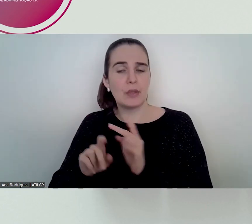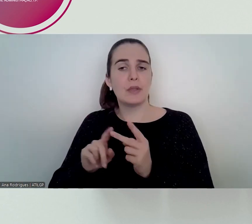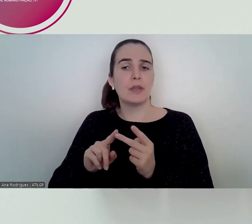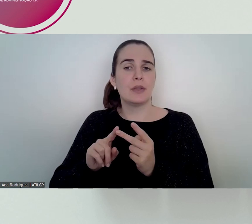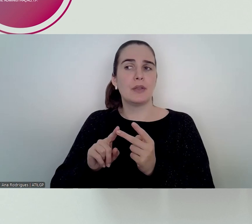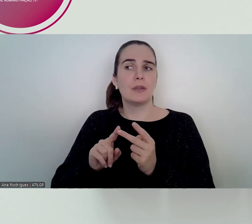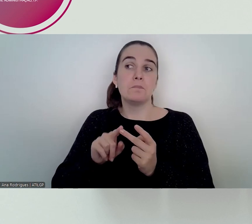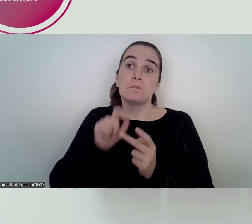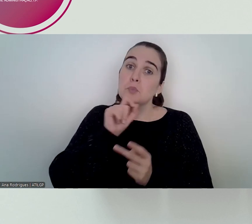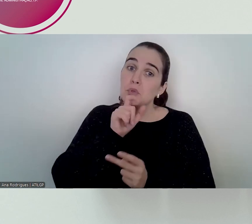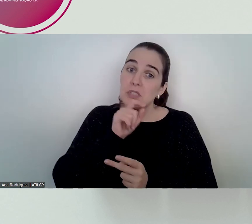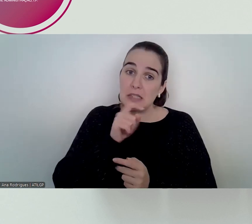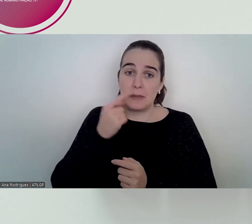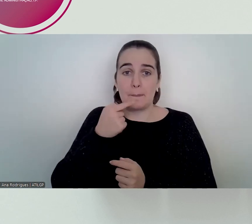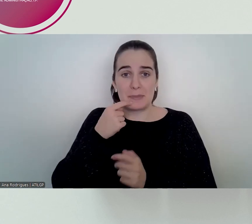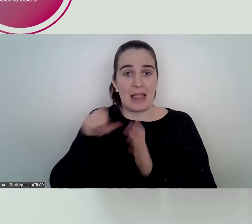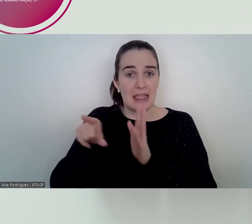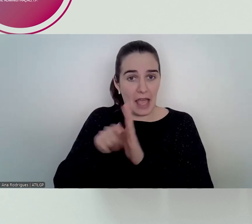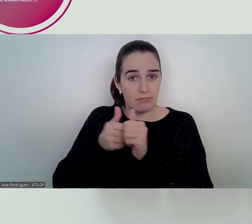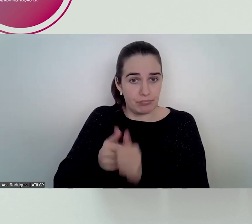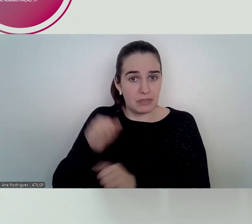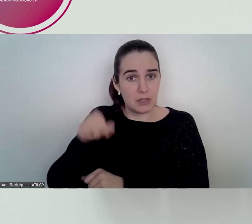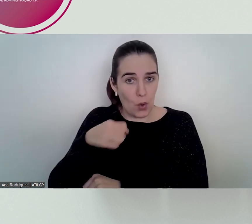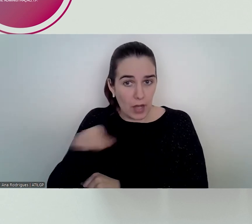também poderei perceber se existe